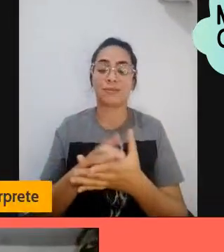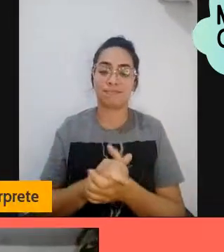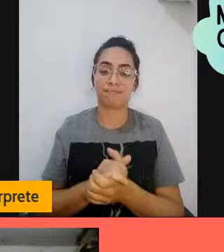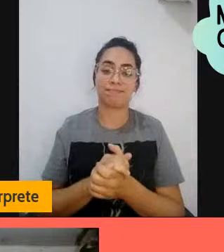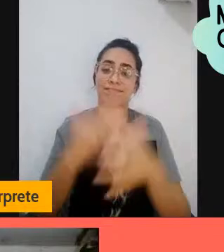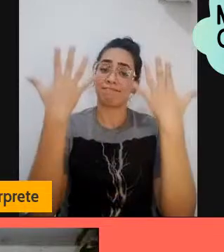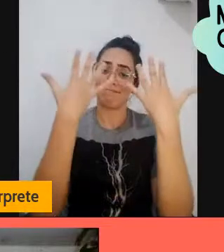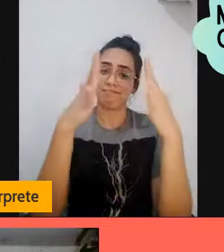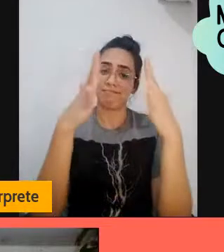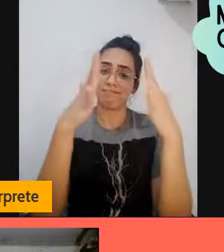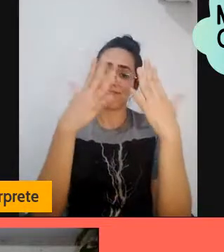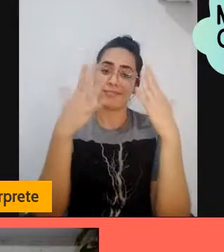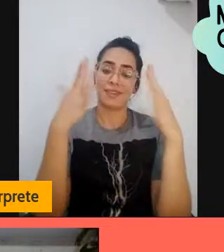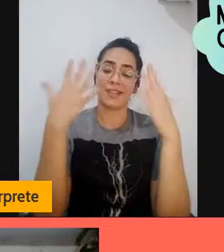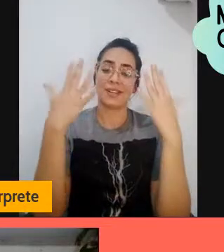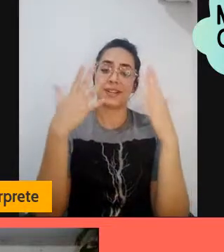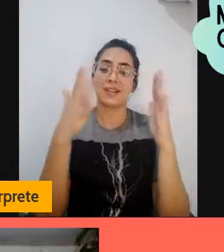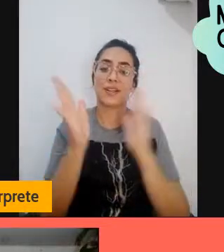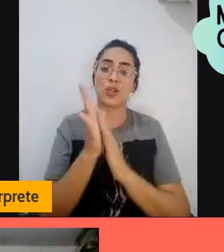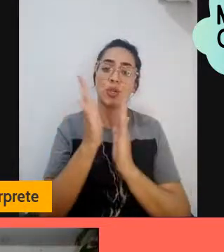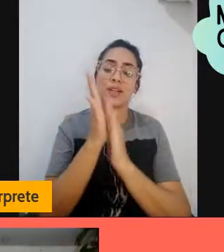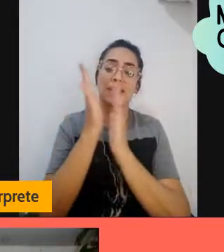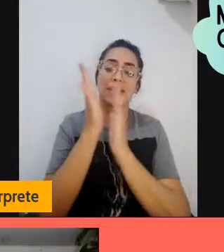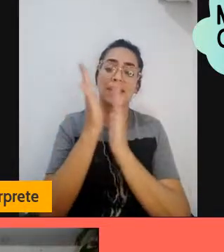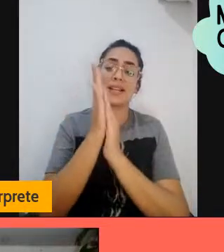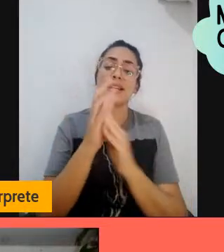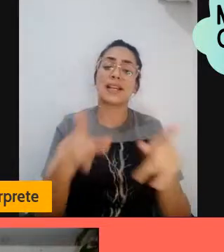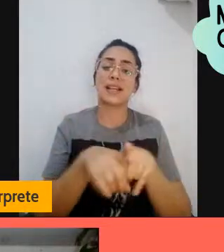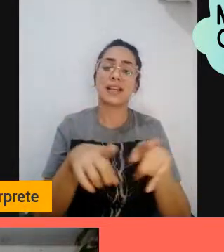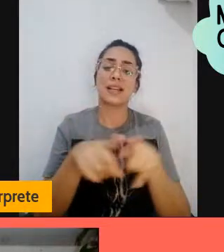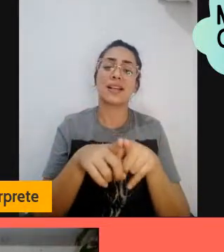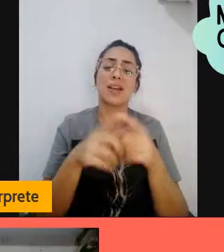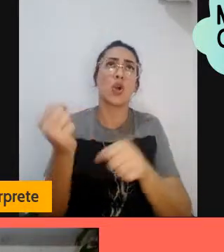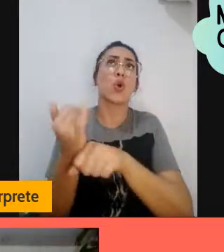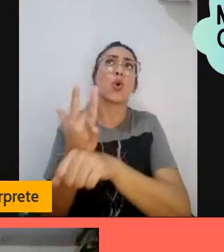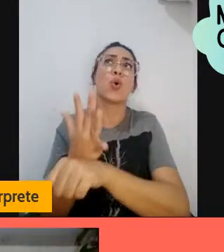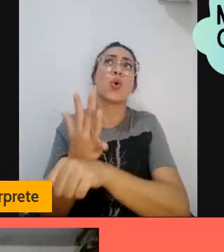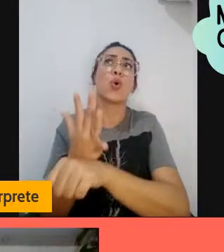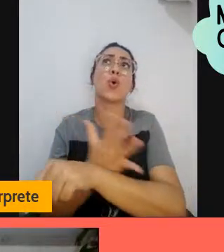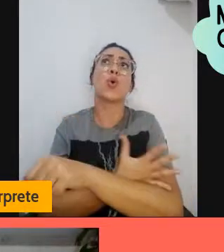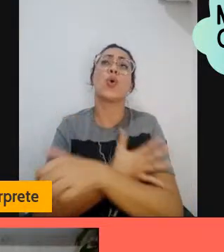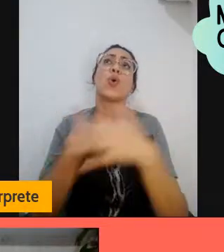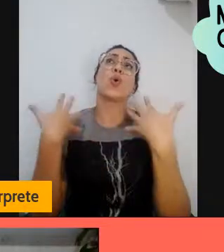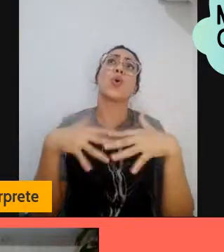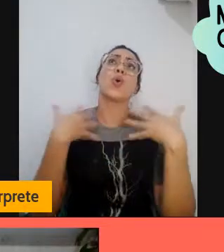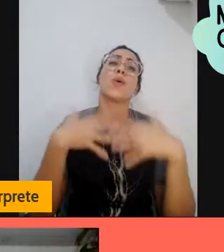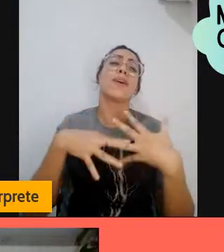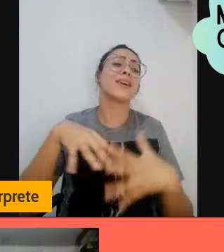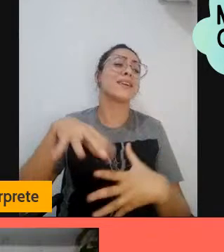Parabenizando e até falando como foi emocionante assim, escutá-lo, né?